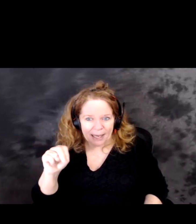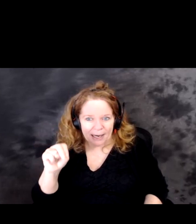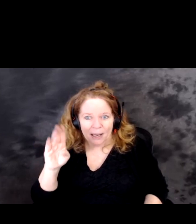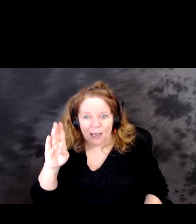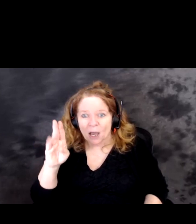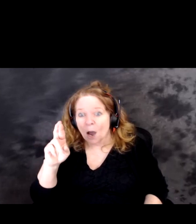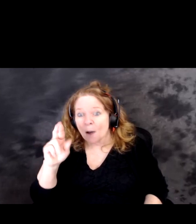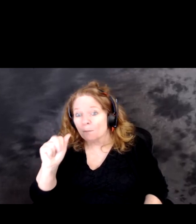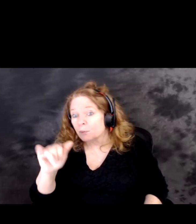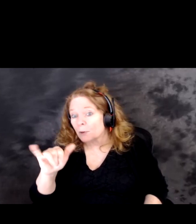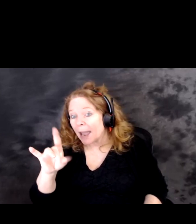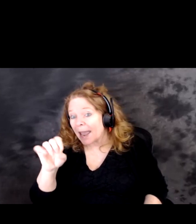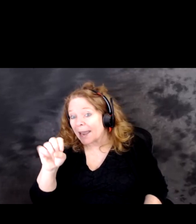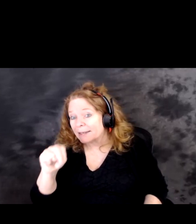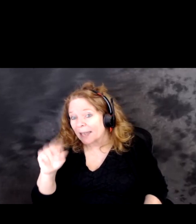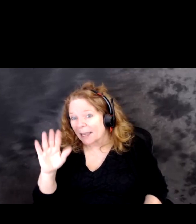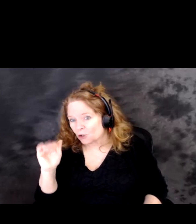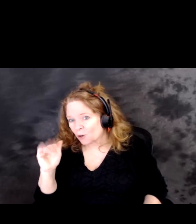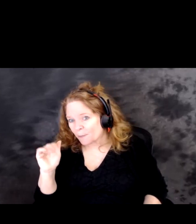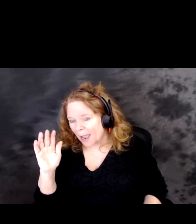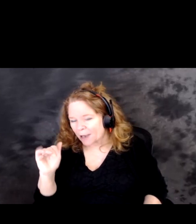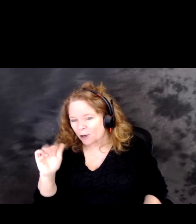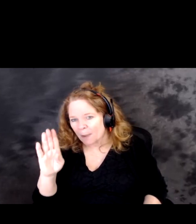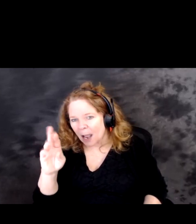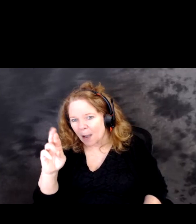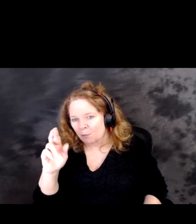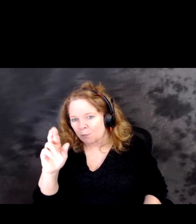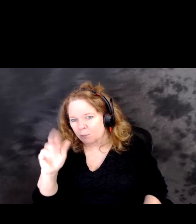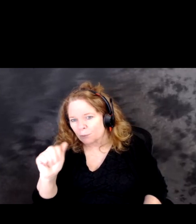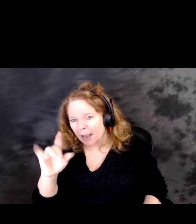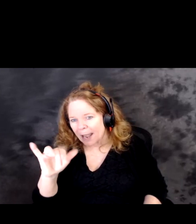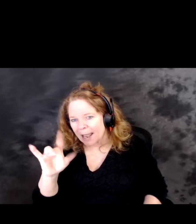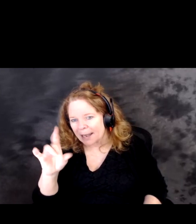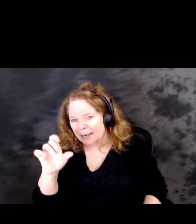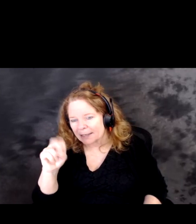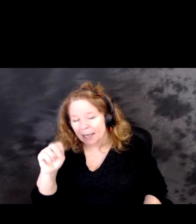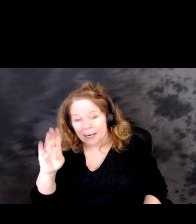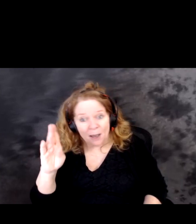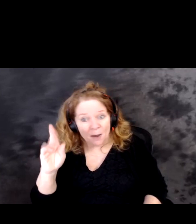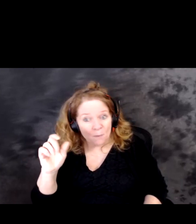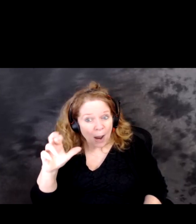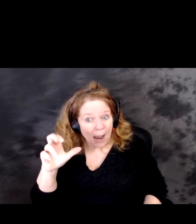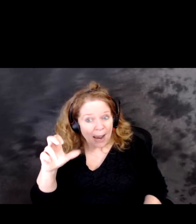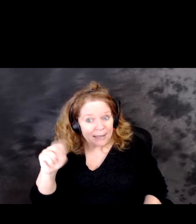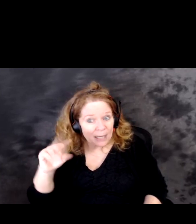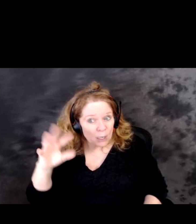adiós, adiós, Brayden. Adiós, adiós, adiós, adiós,